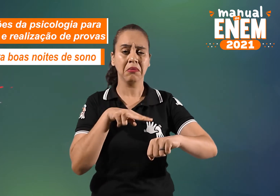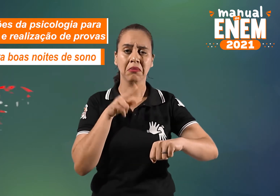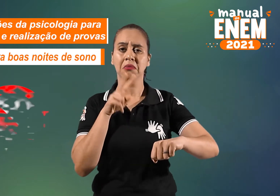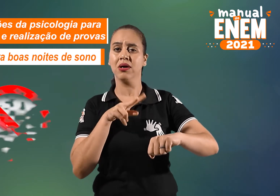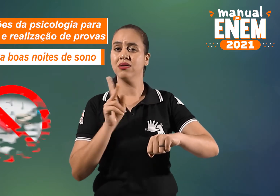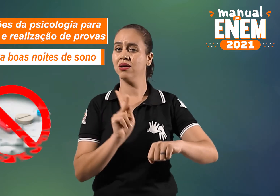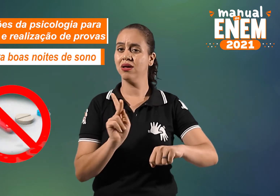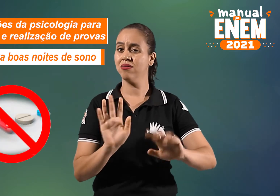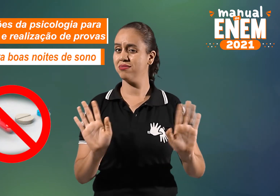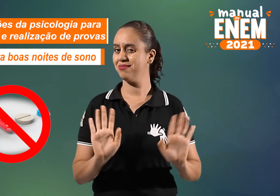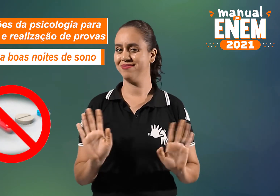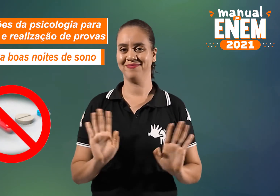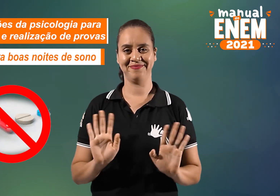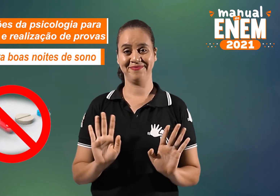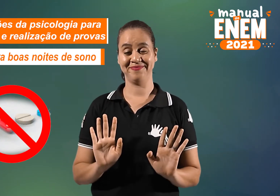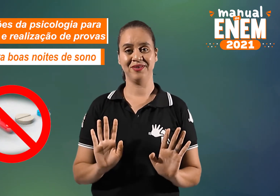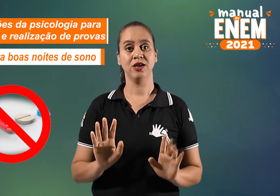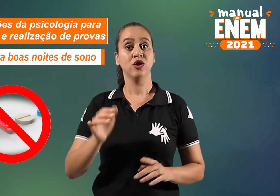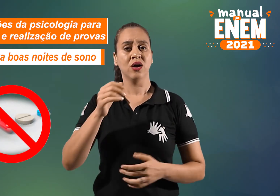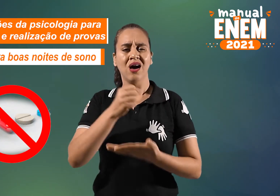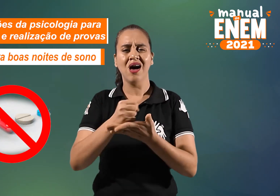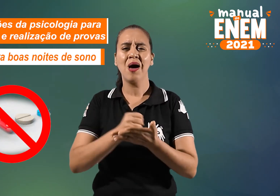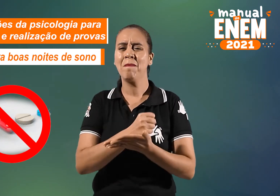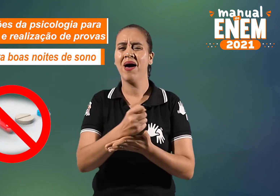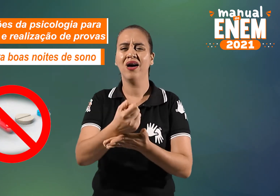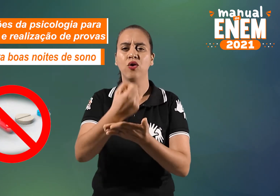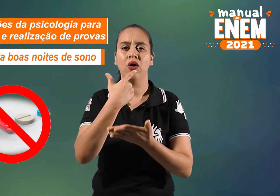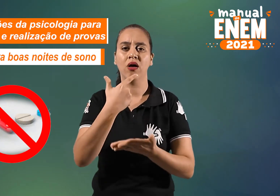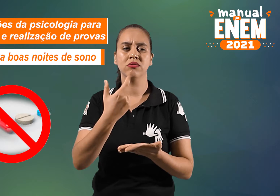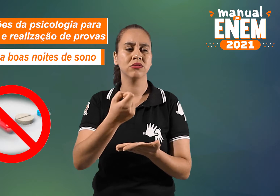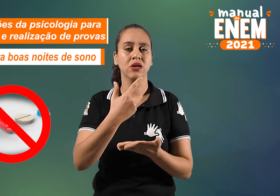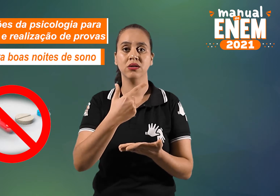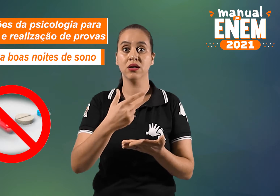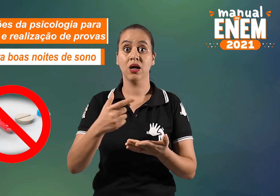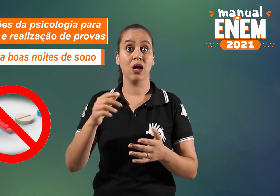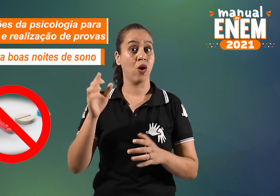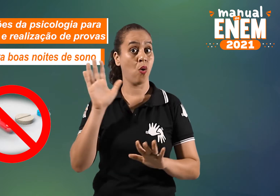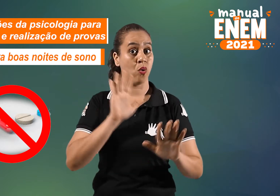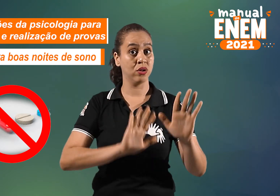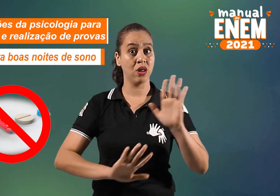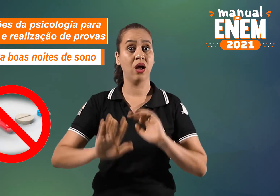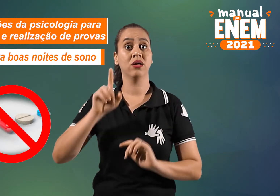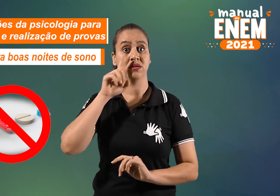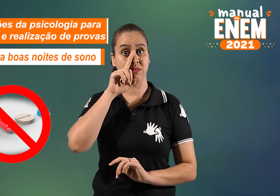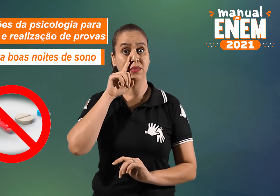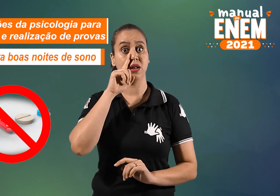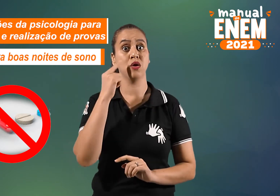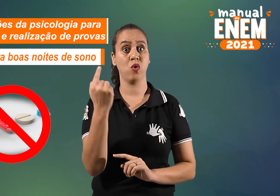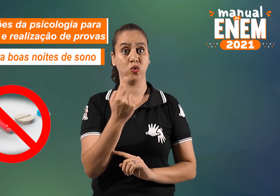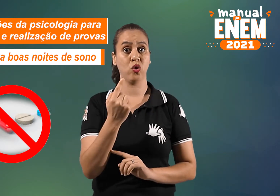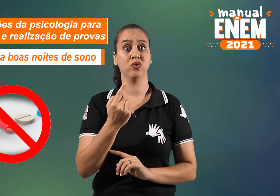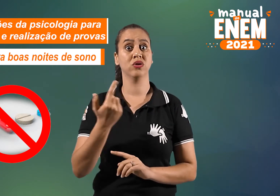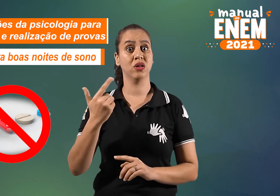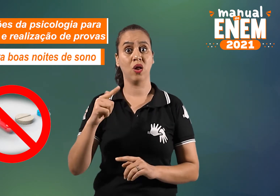uso de remédios, também é muito importante ressaltar, hein? Nunca tome remédios por conta própria, pois é perigoso e pode causar